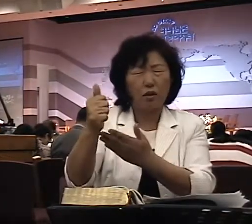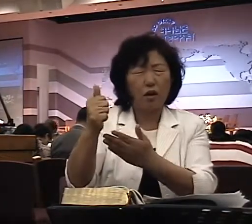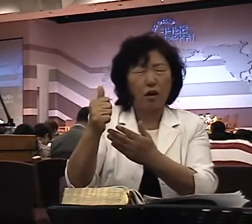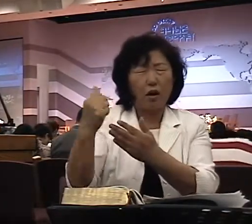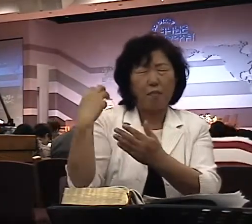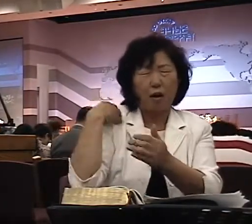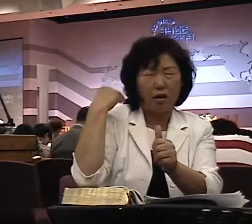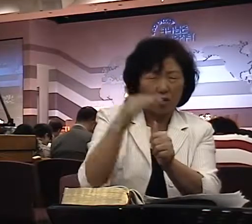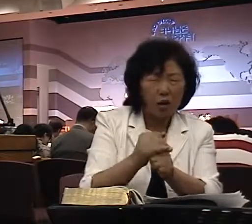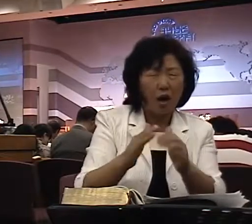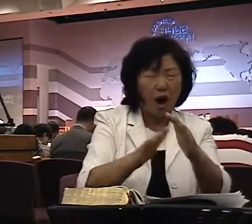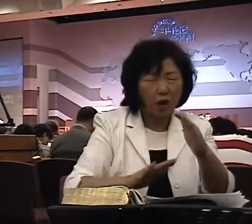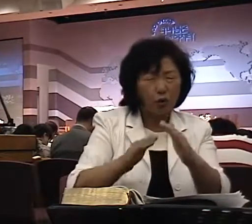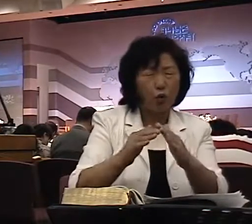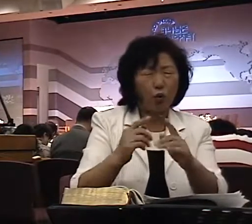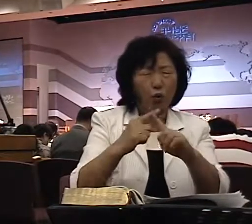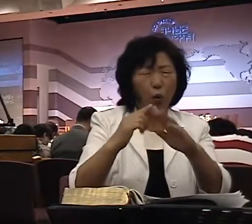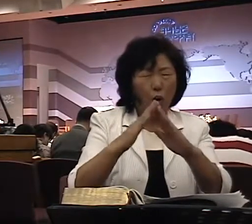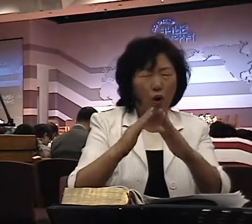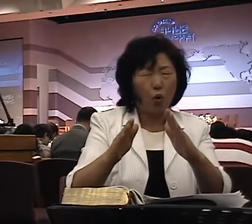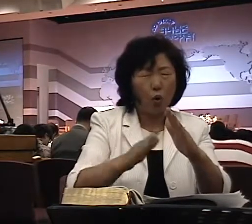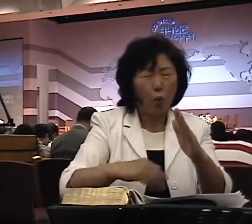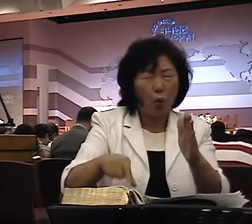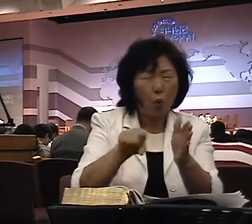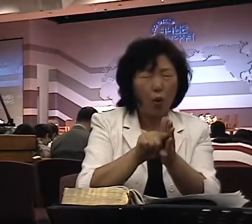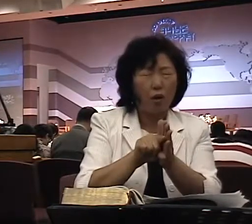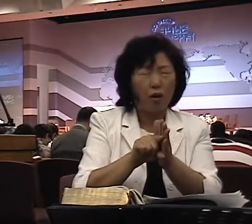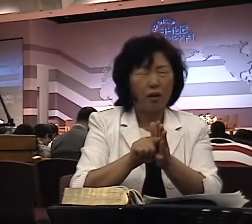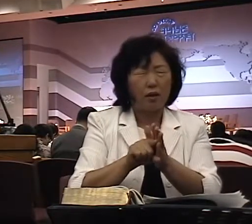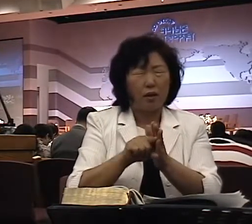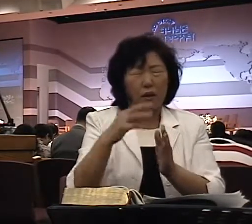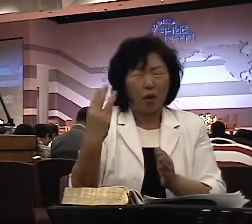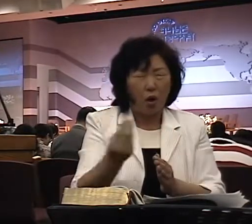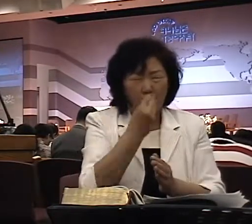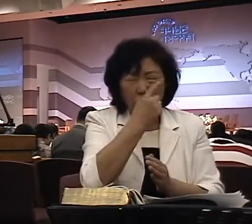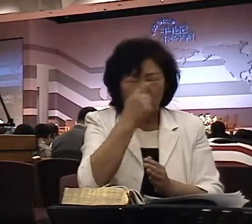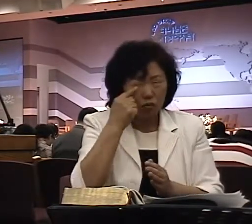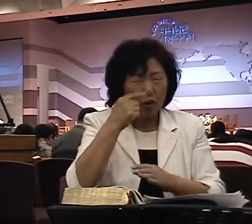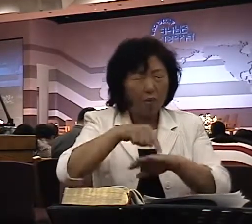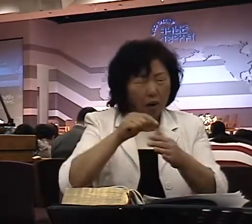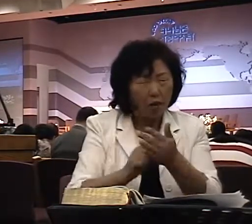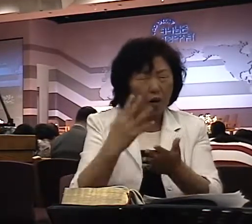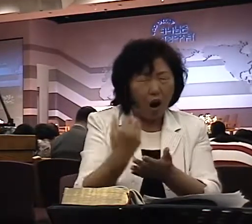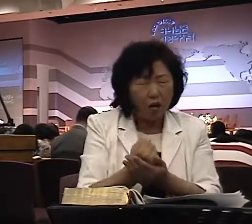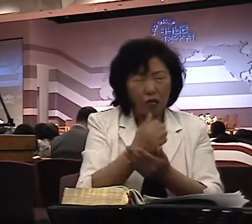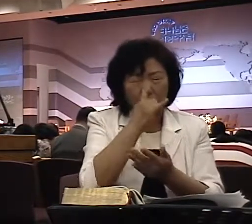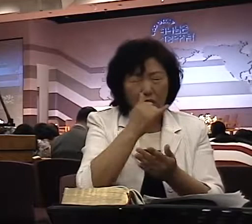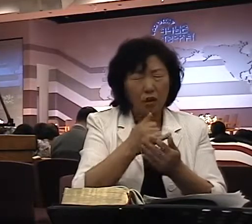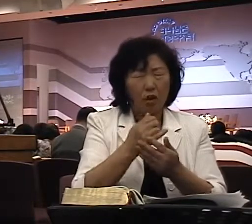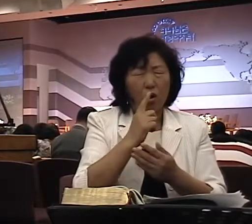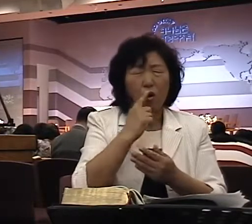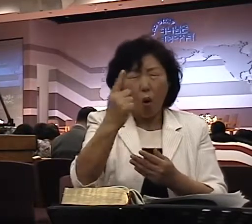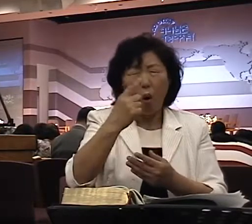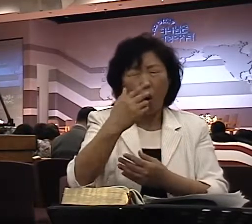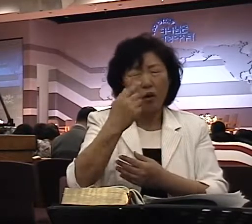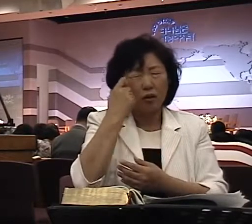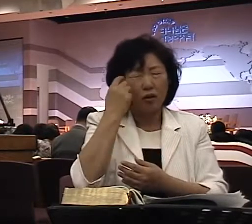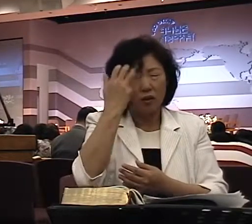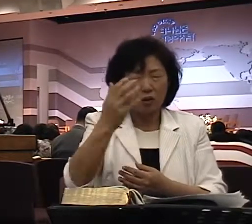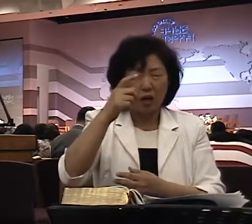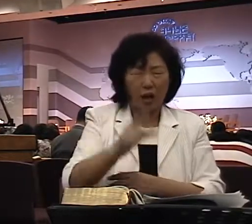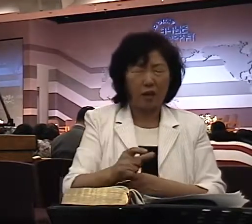가정을 위하여 교회를 위하여 거룩한 눈과 마음을 가질 수 있도록 오 하나님 성령의 강력한